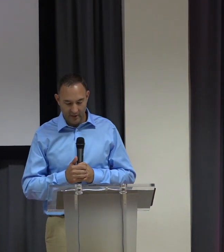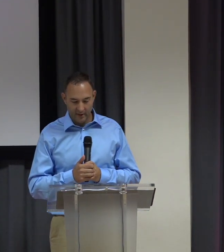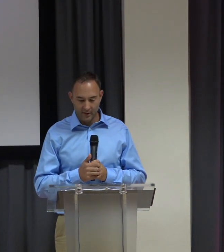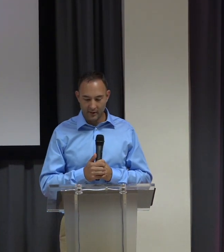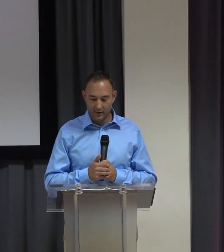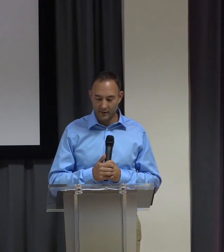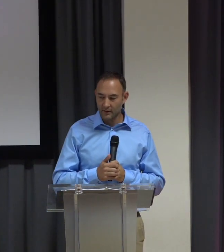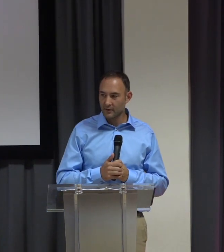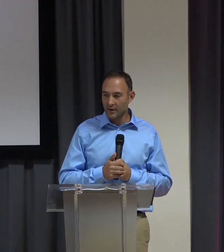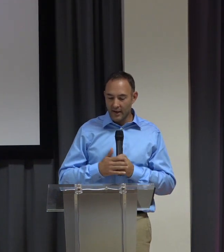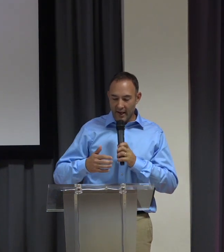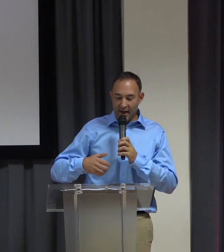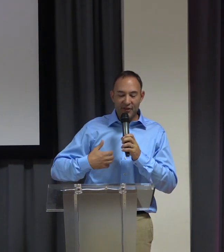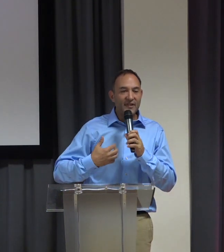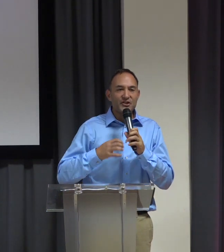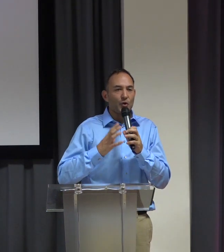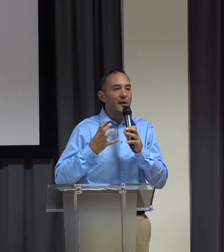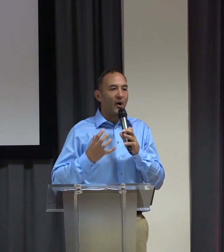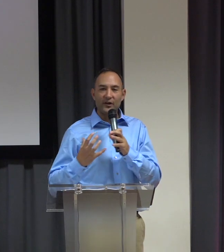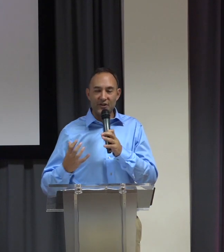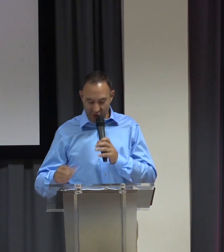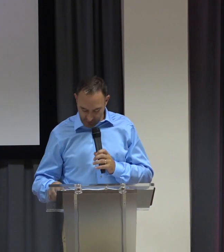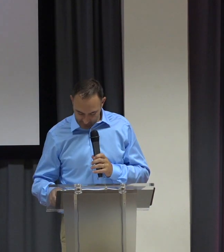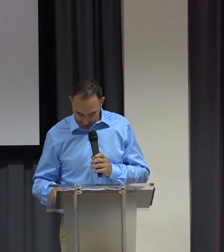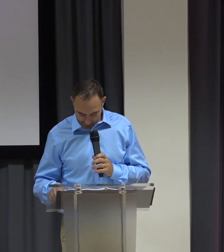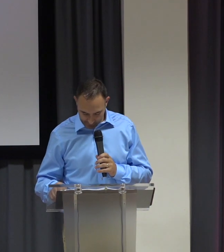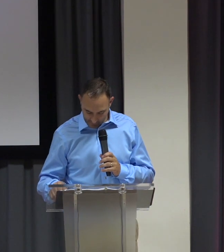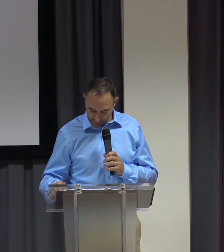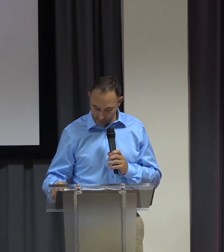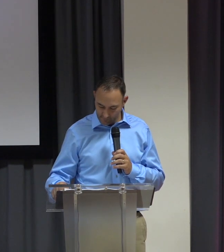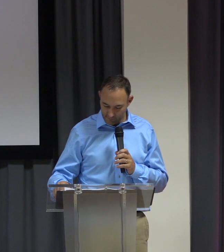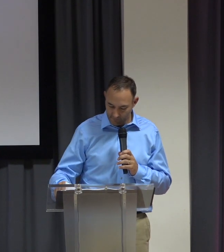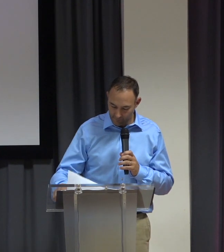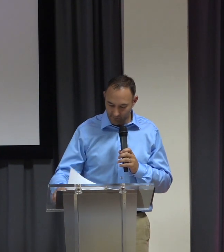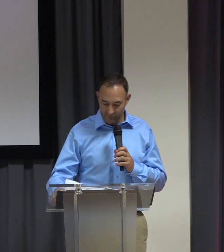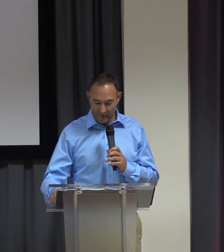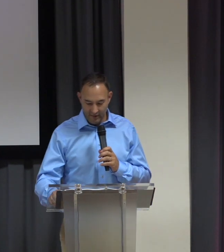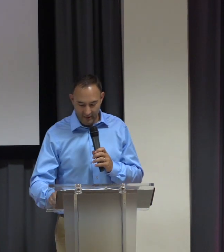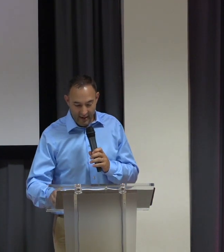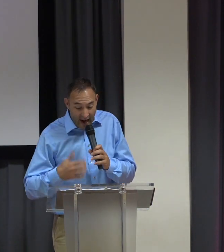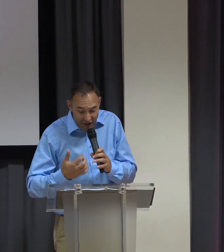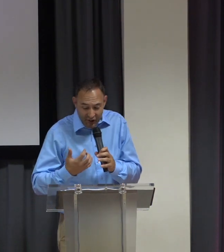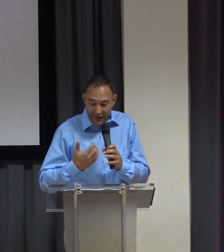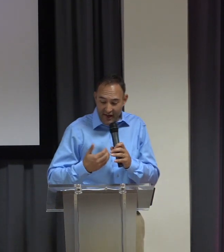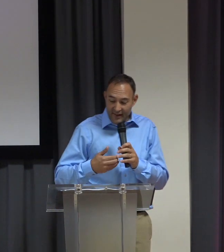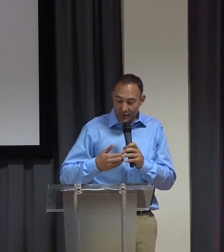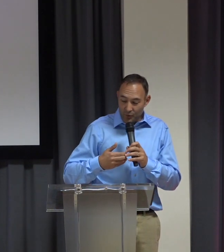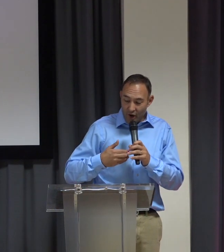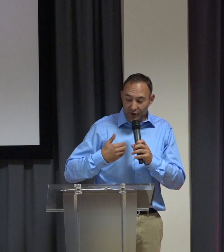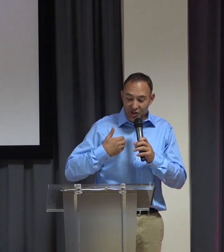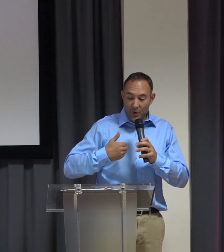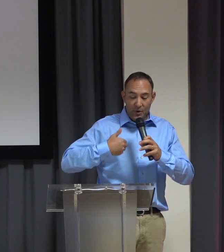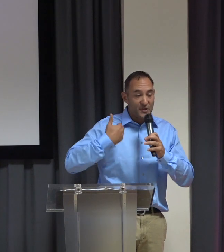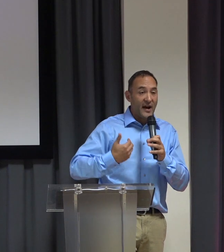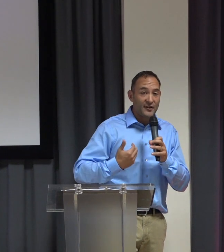Dieu, ça veut dire le respecter. And I think that's only partly true. Et je pense que c'est partiellement vrai. I actually think that not